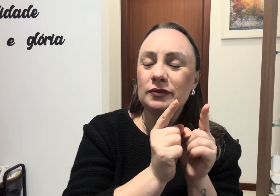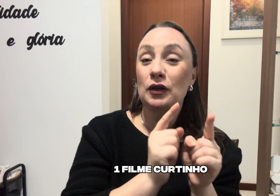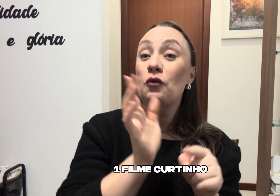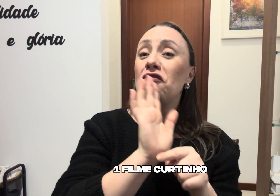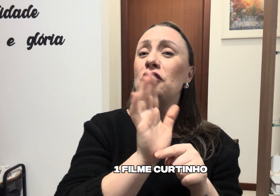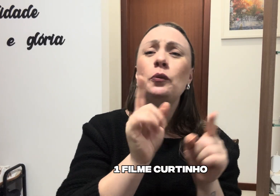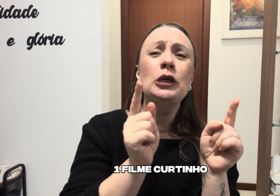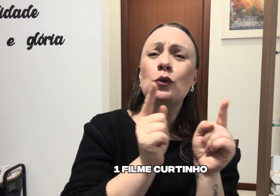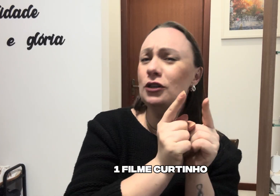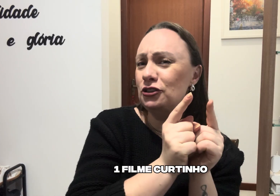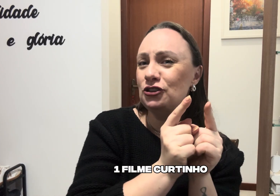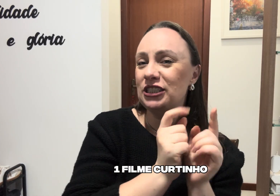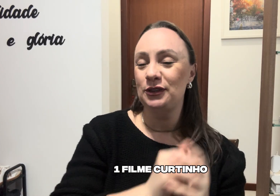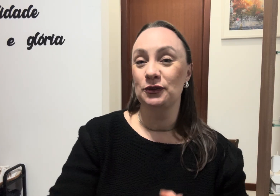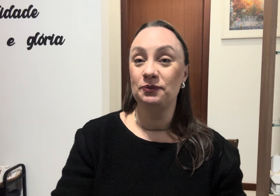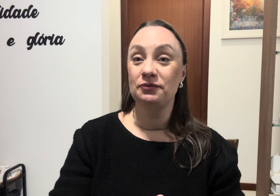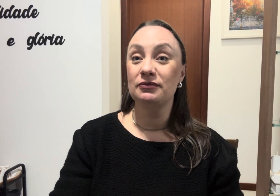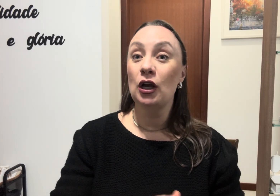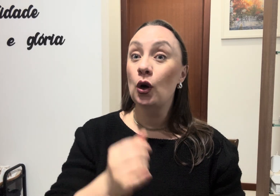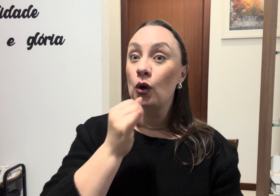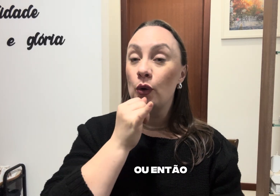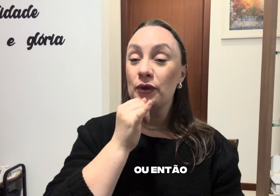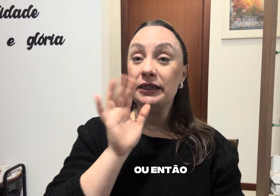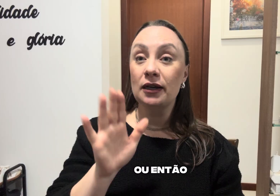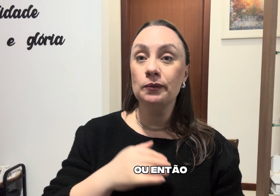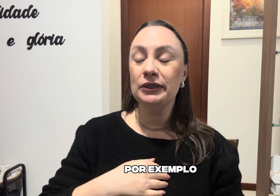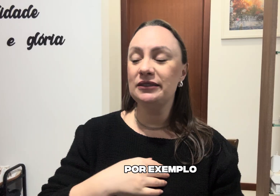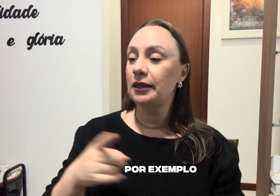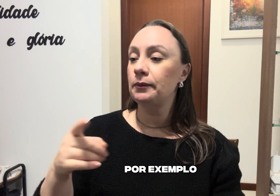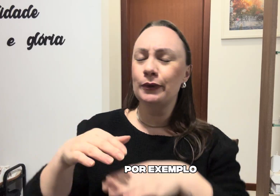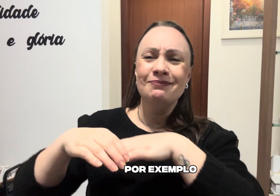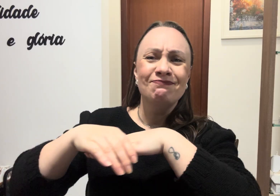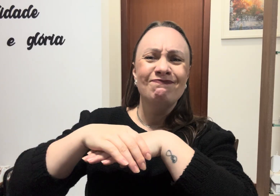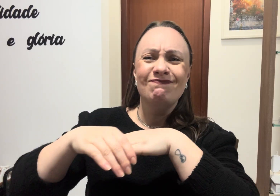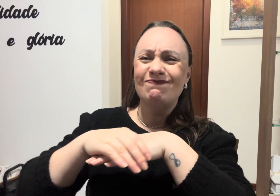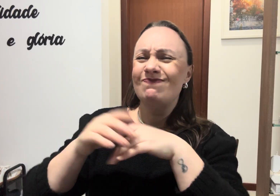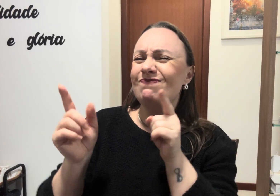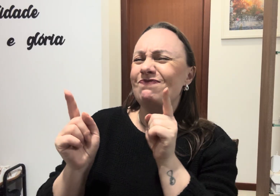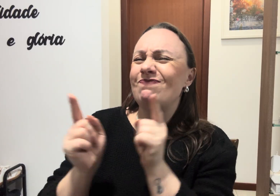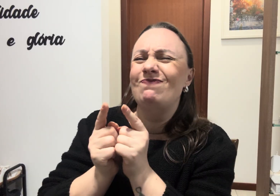um filme curtinho, ou então, por exemplo,